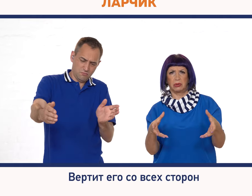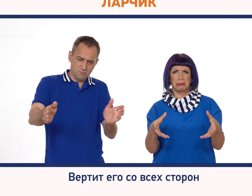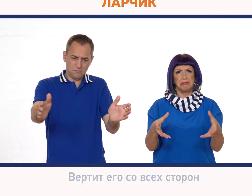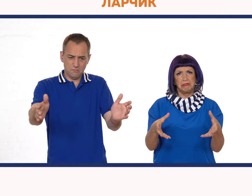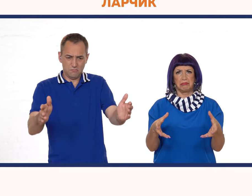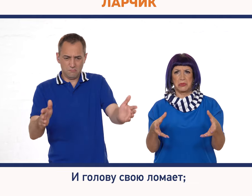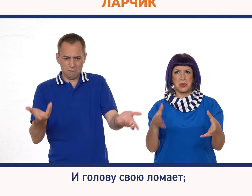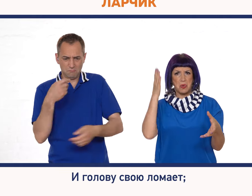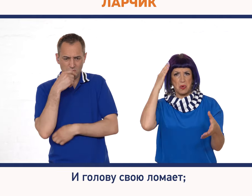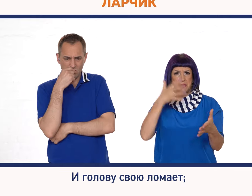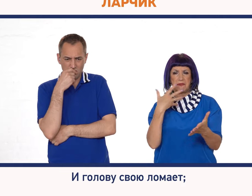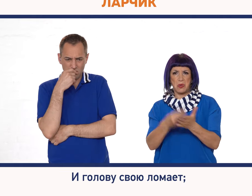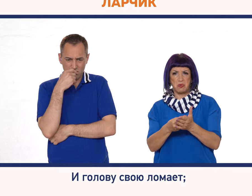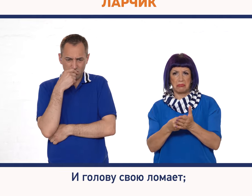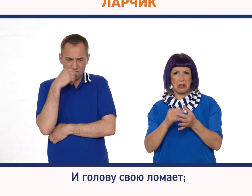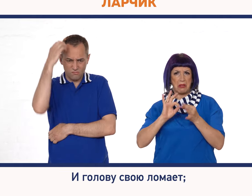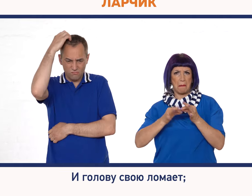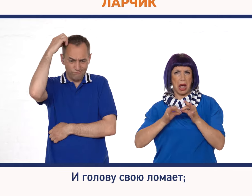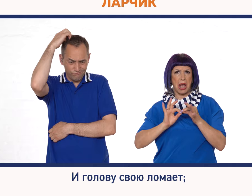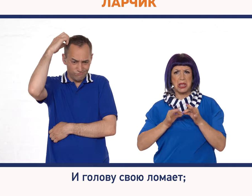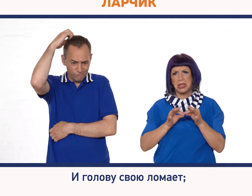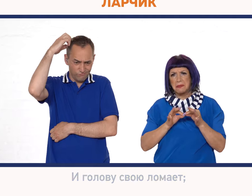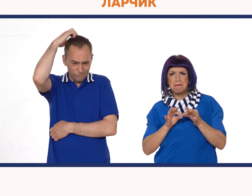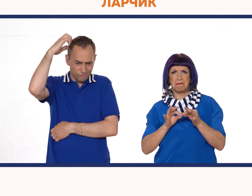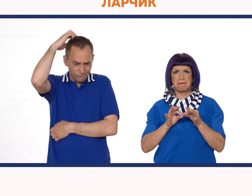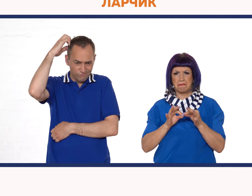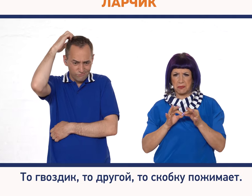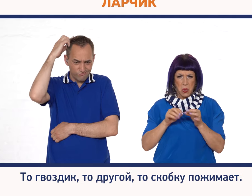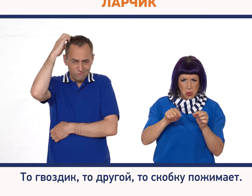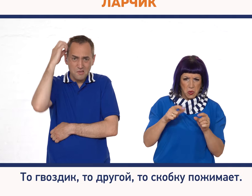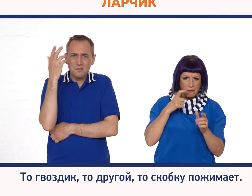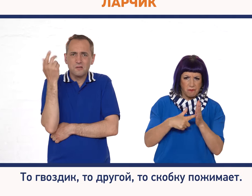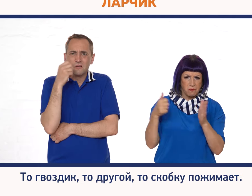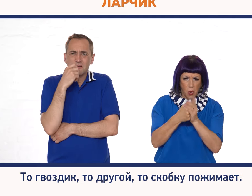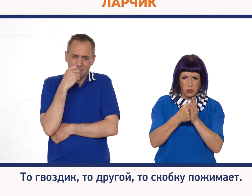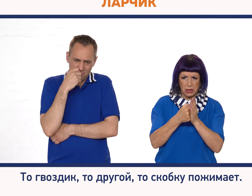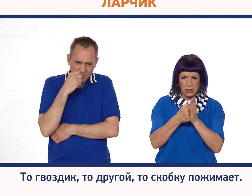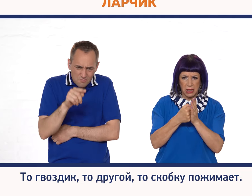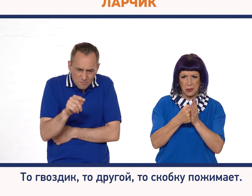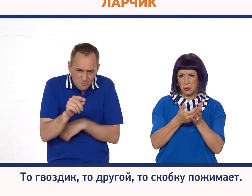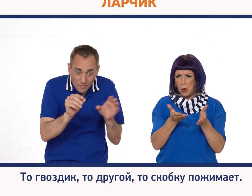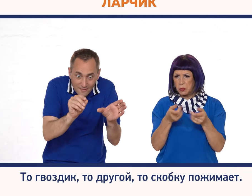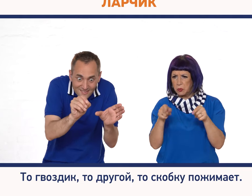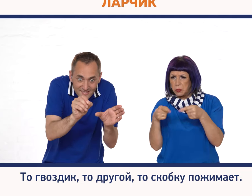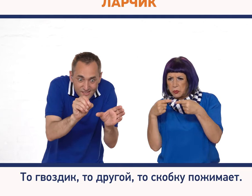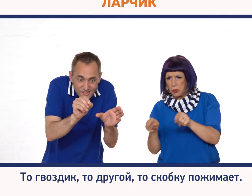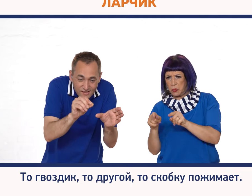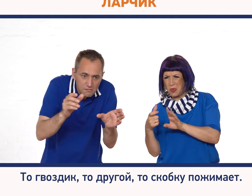сторон и голову свою ломает. То гвоздик,